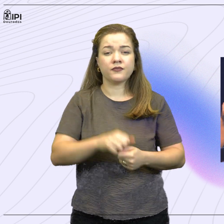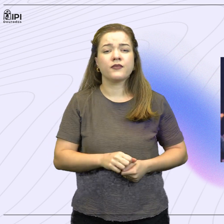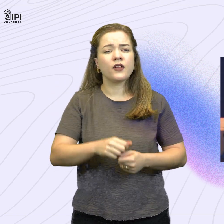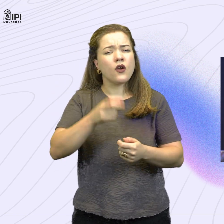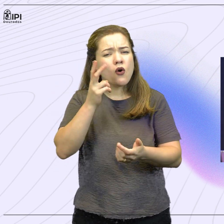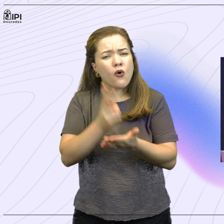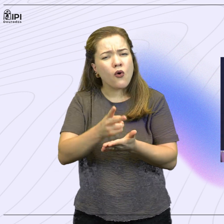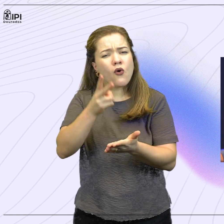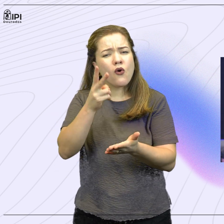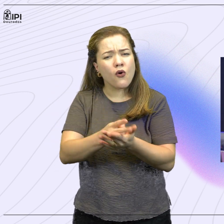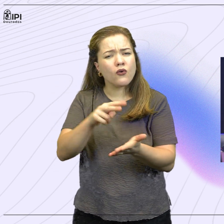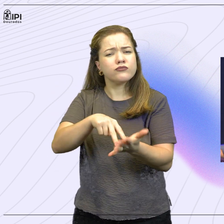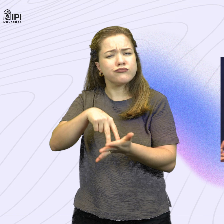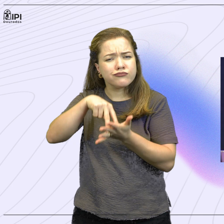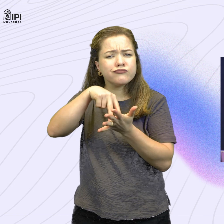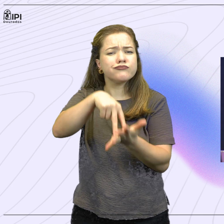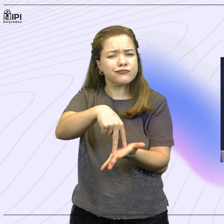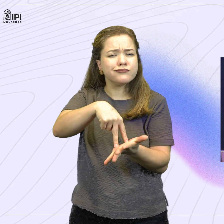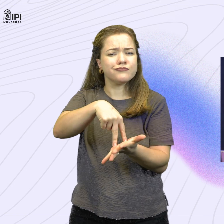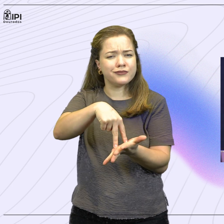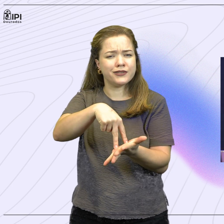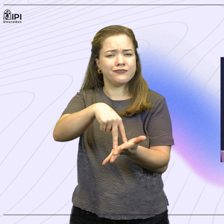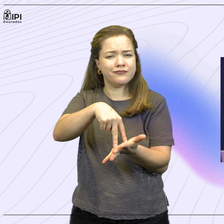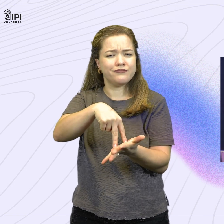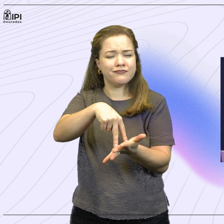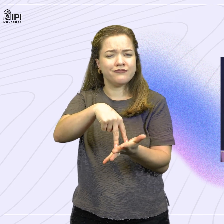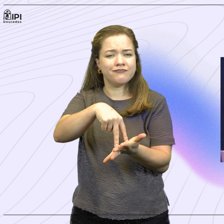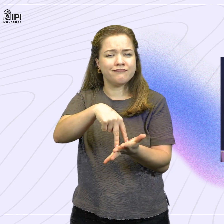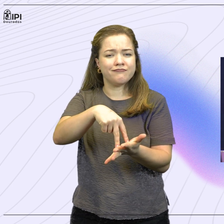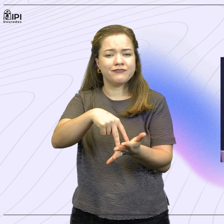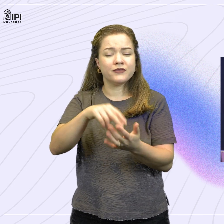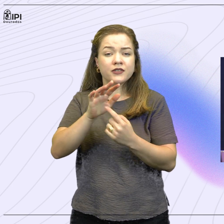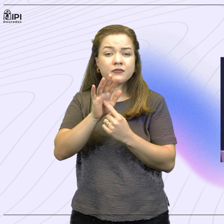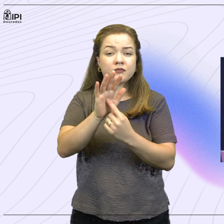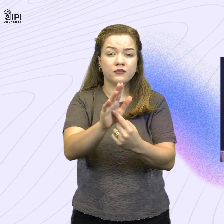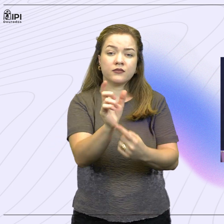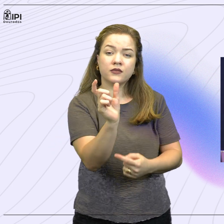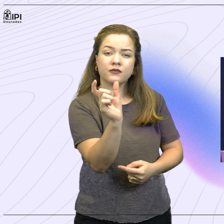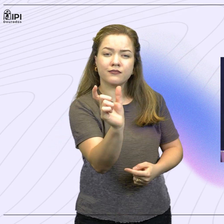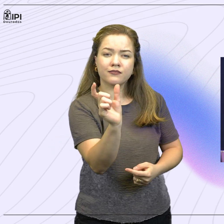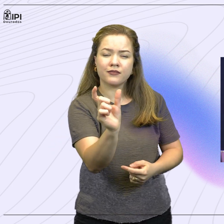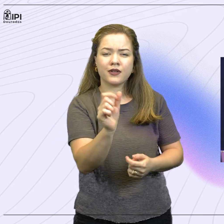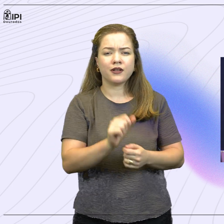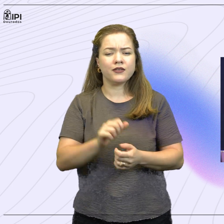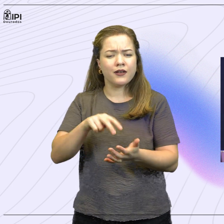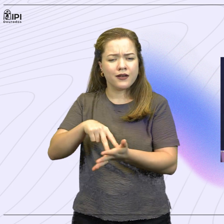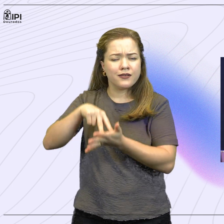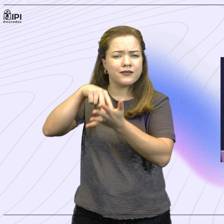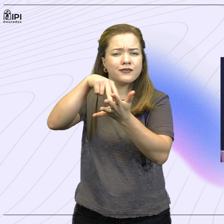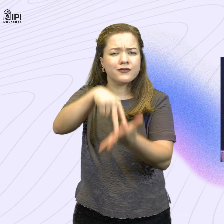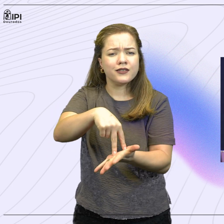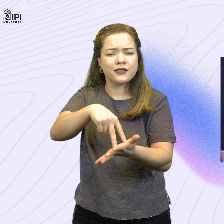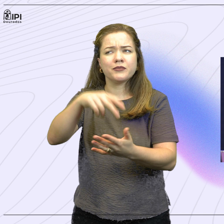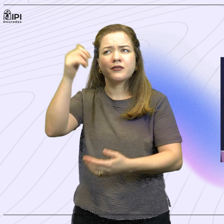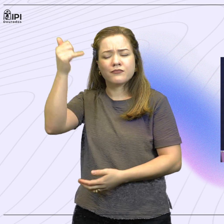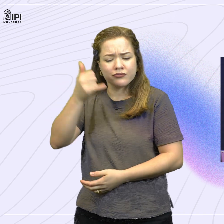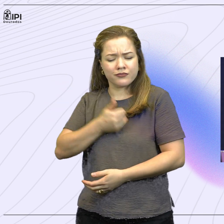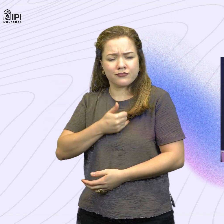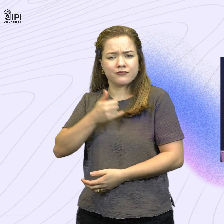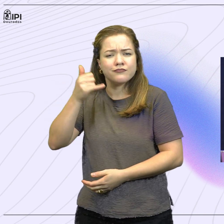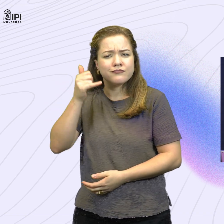continuem firmes. Então ele traz essa palavra a esses irmãos e aos nossos corações hoje,